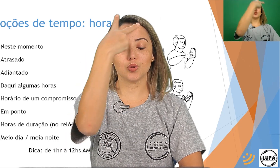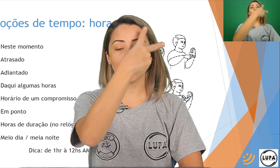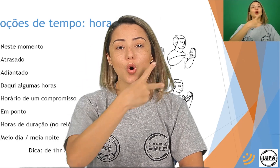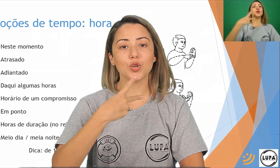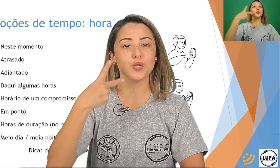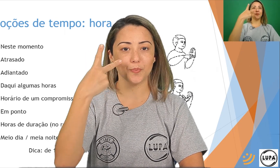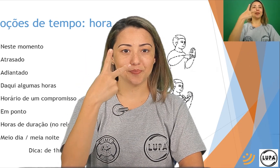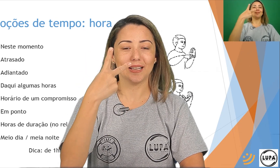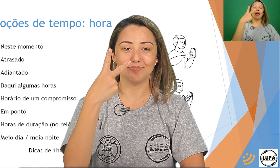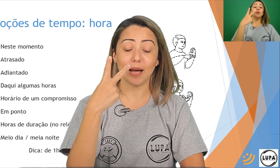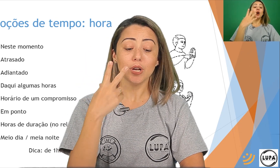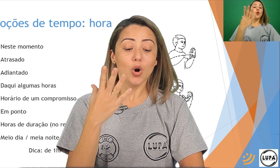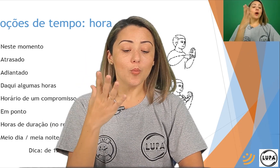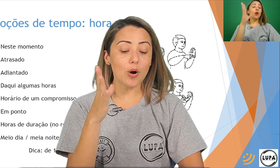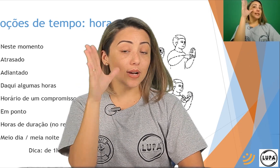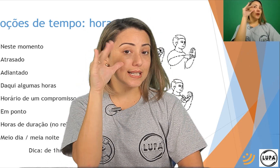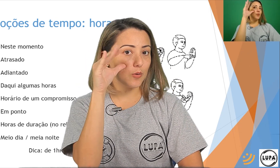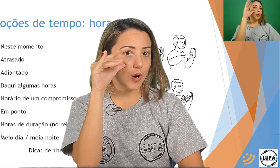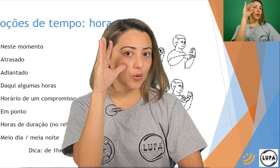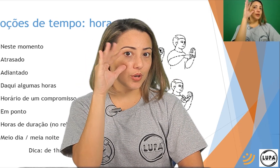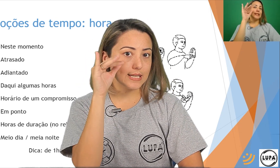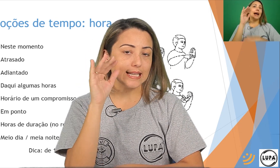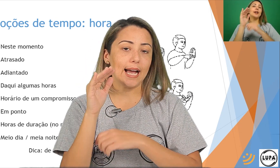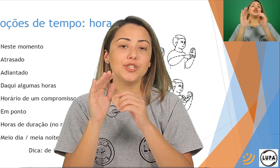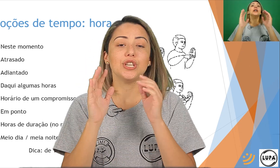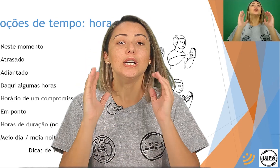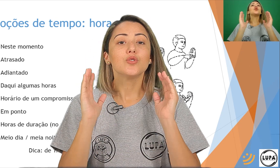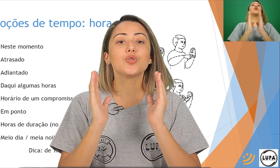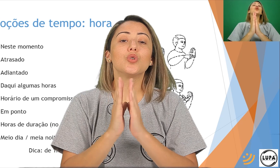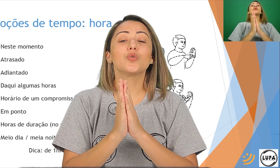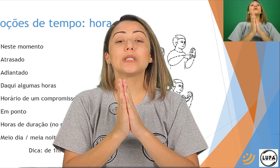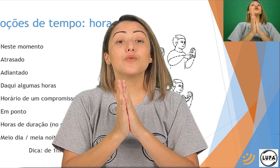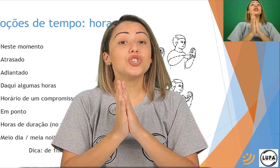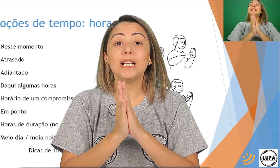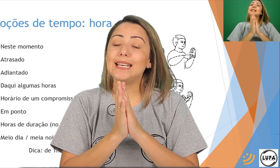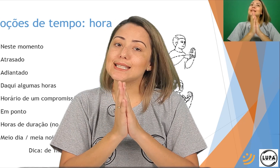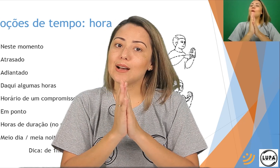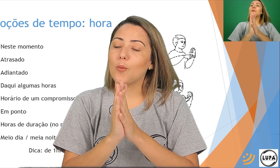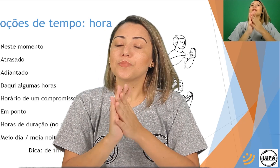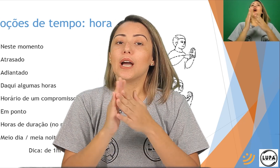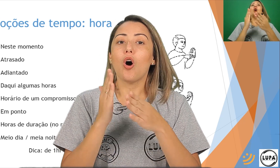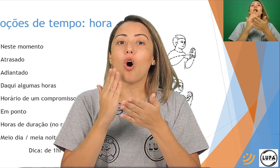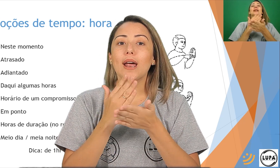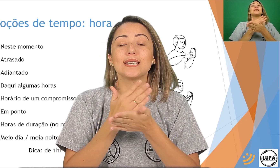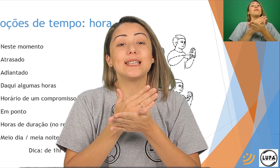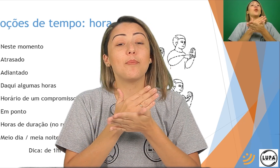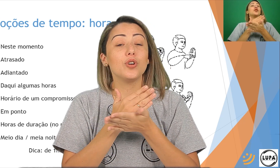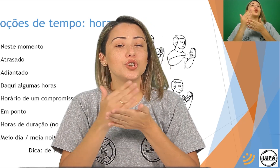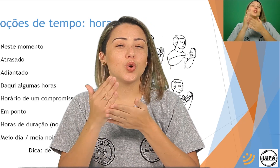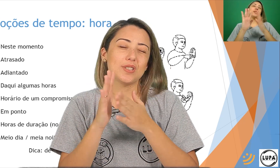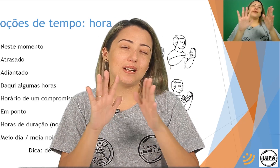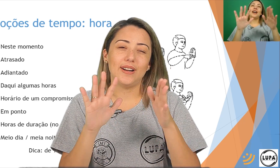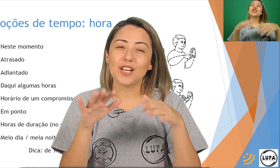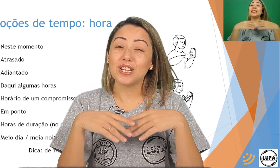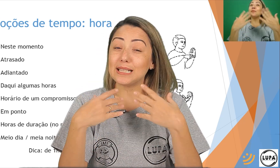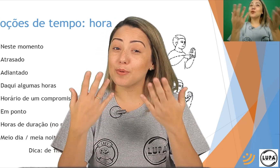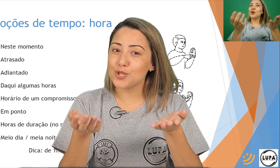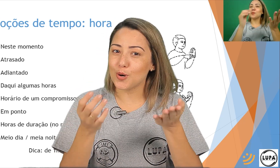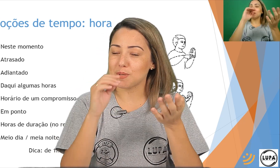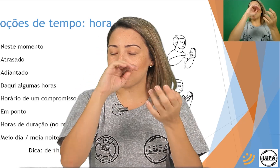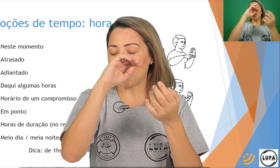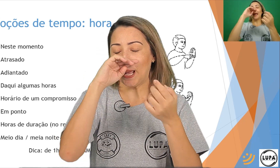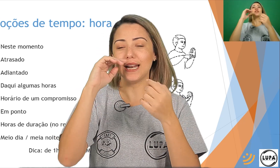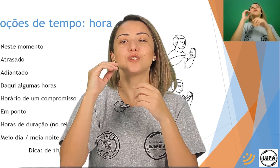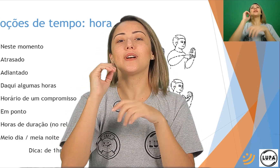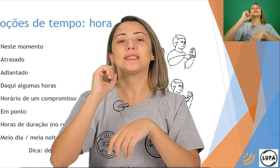fazer no rosto, tá? Uma curiosidade, surdos não utilizam horas depois de 12, na verdade nem depois